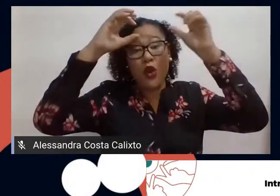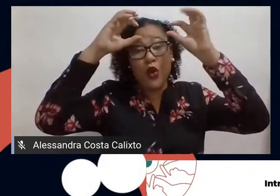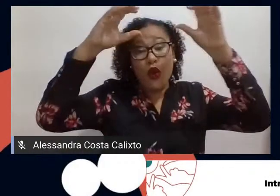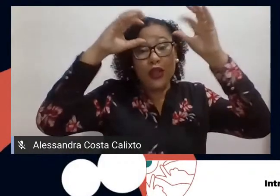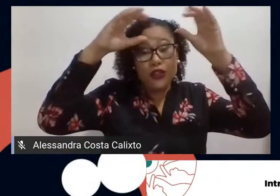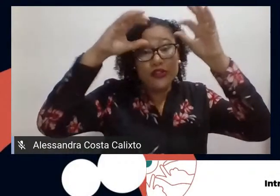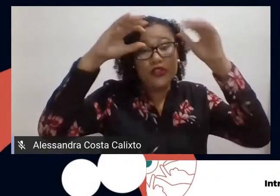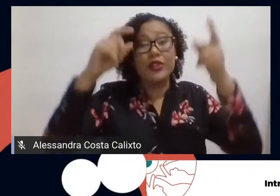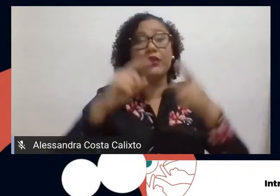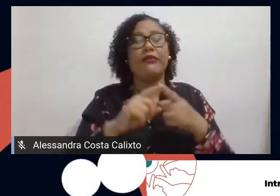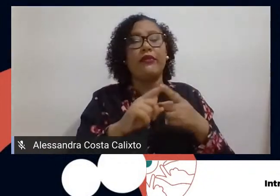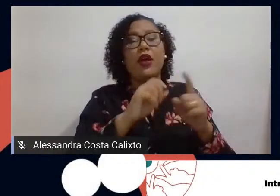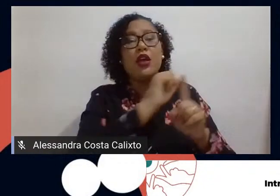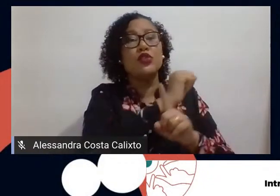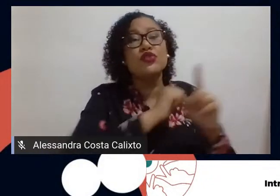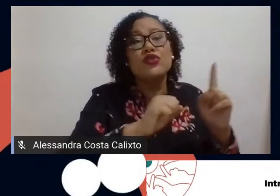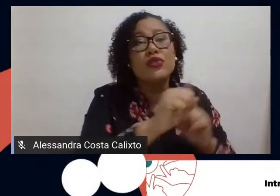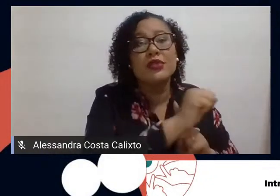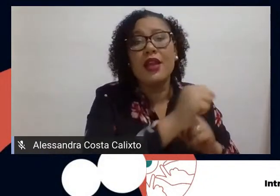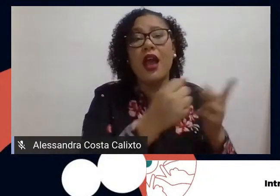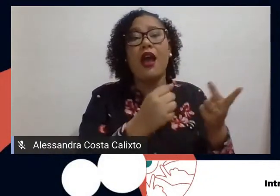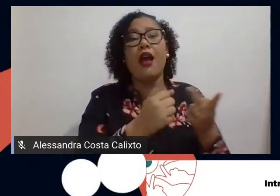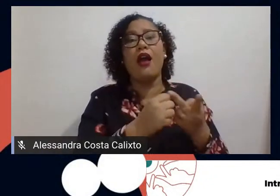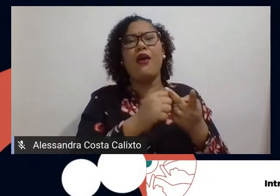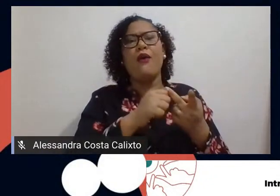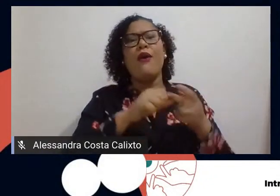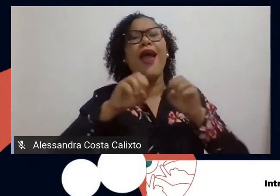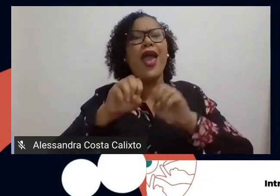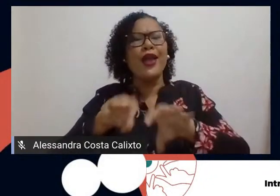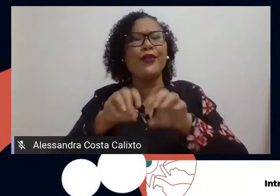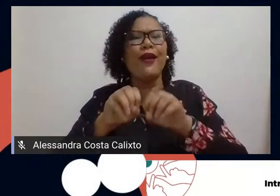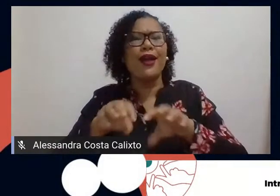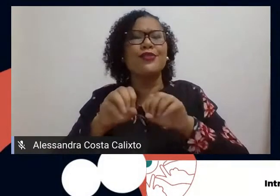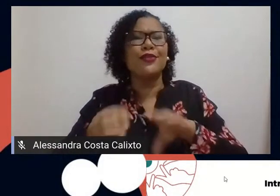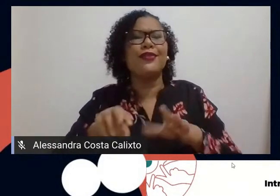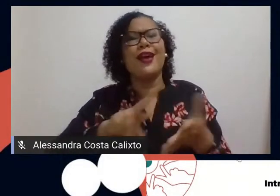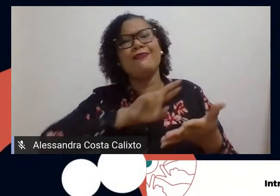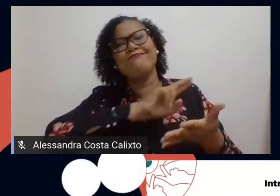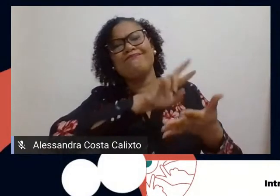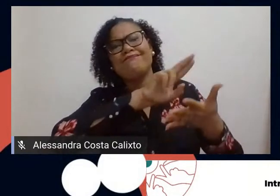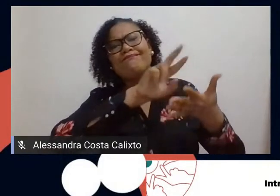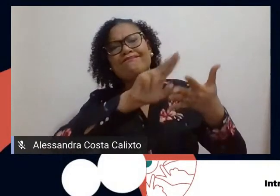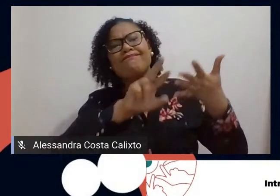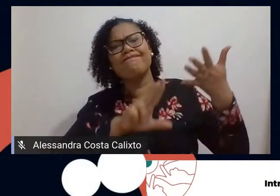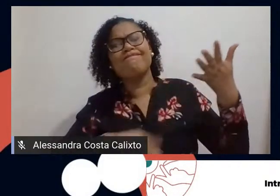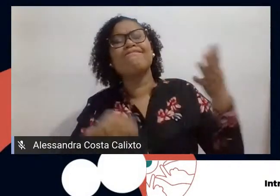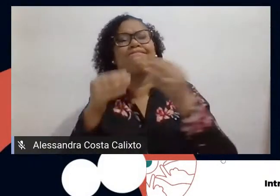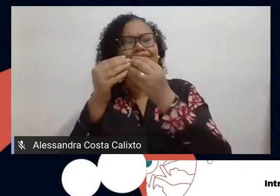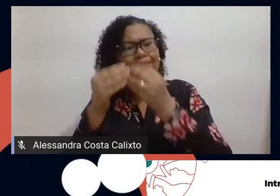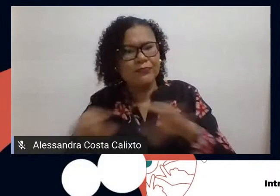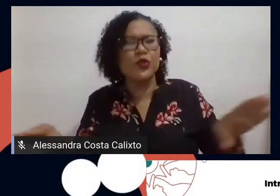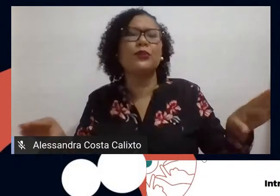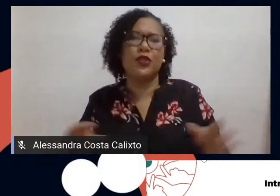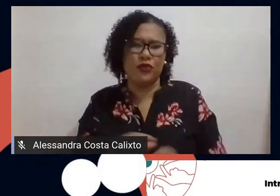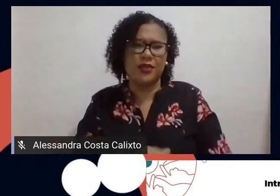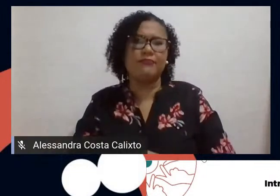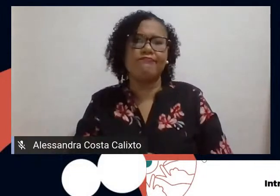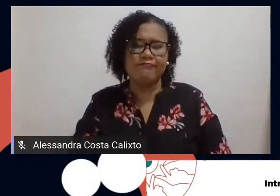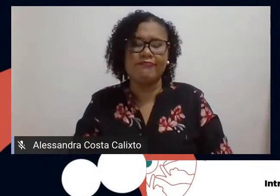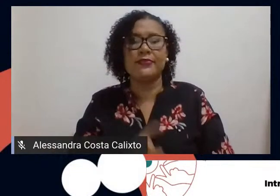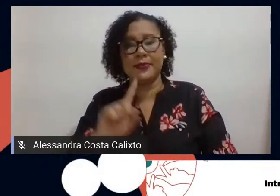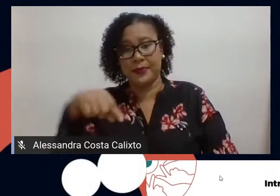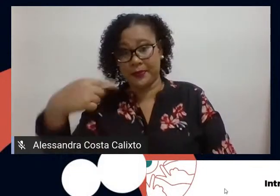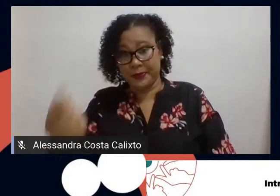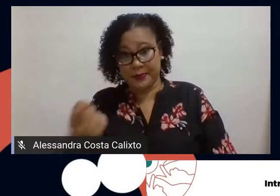aspectos. Nós temos o aspecto linguístico, o aspecto cognitivo, o aspecto social, educacional. Então são